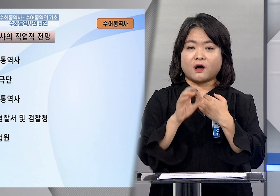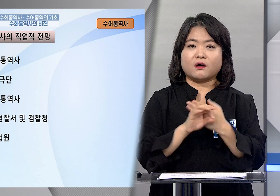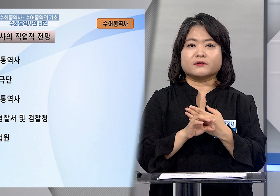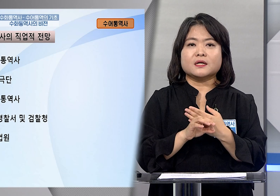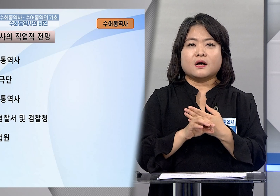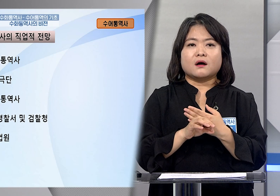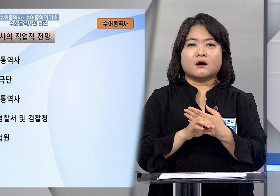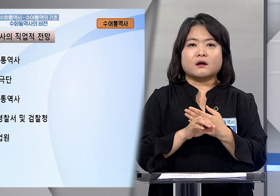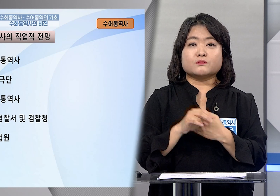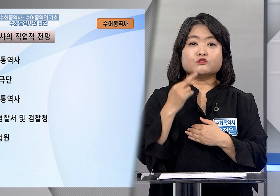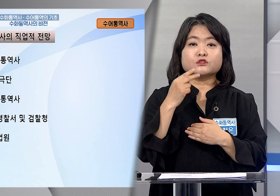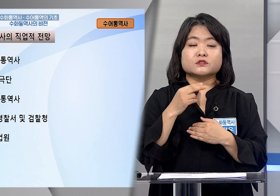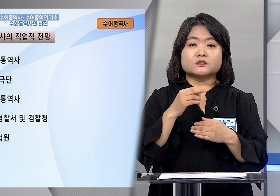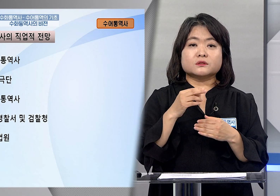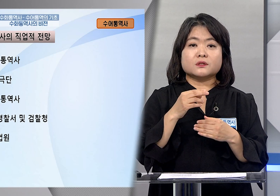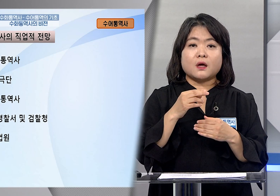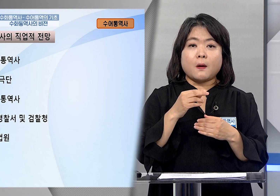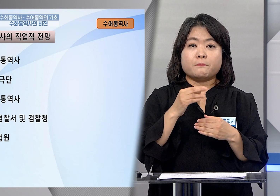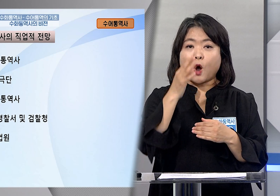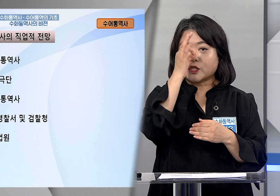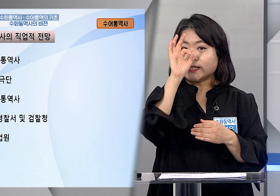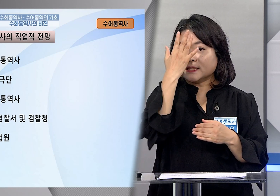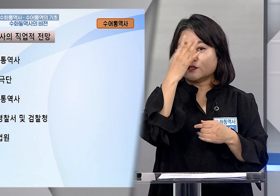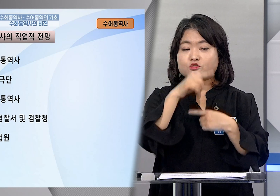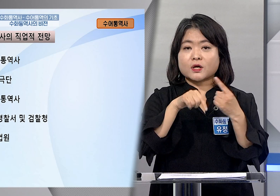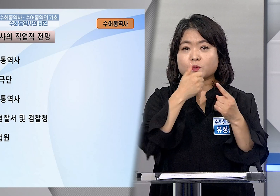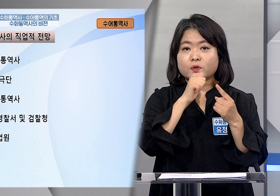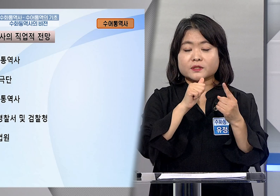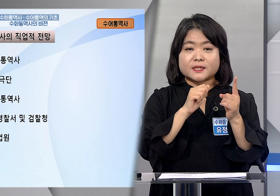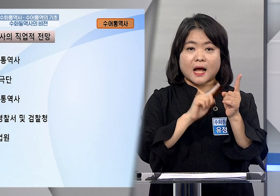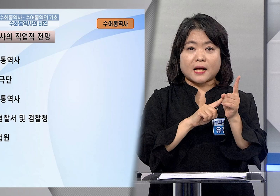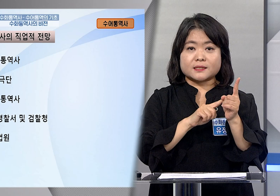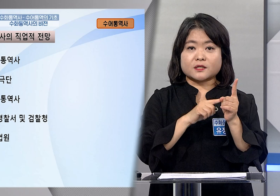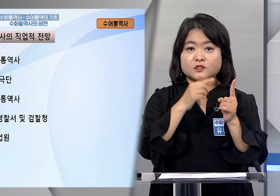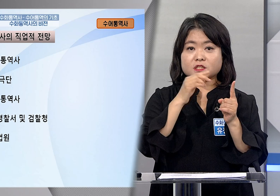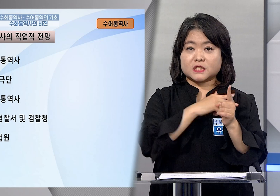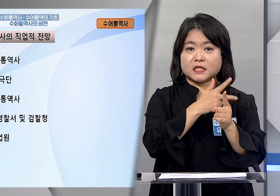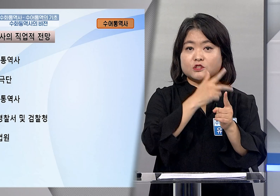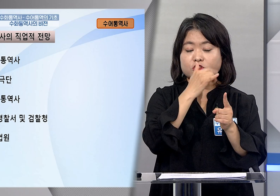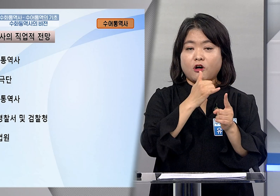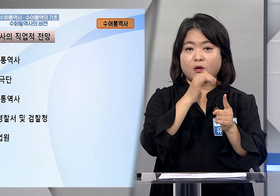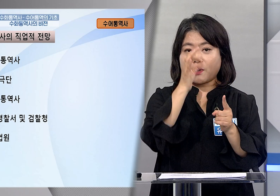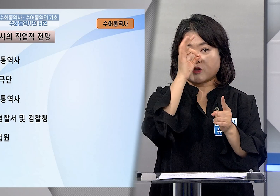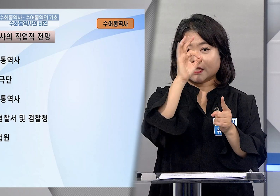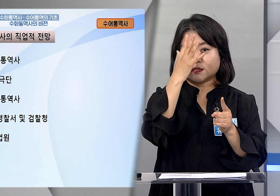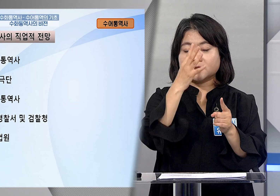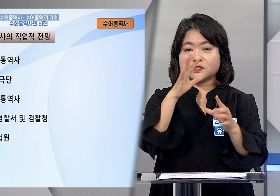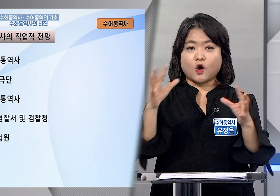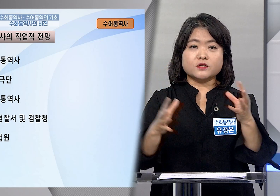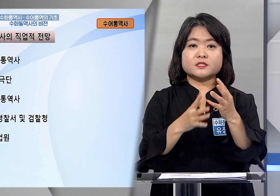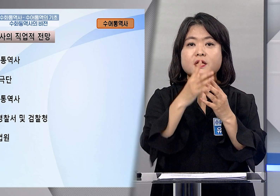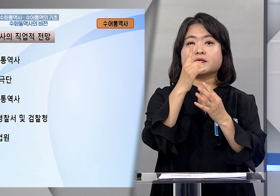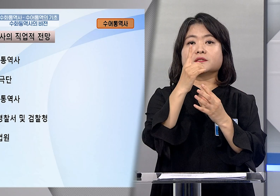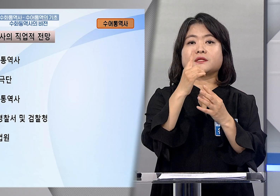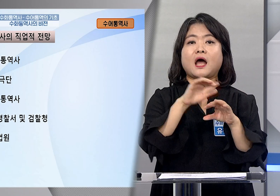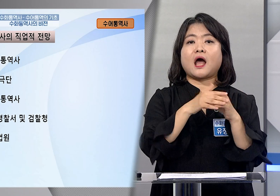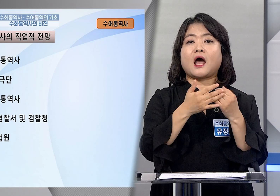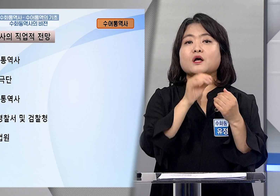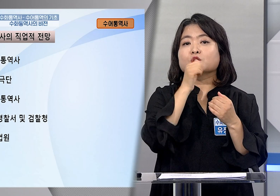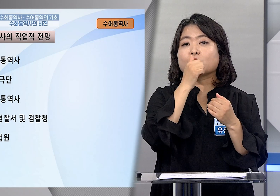보면 미국은 명인 수화 통역사 자격증이 있고요. 명인은 전체를 다